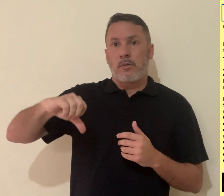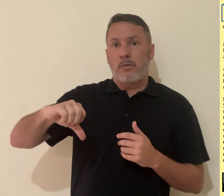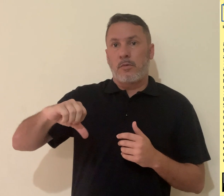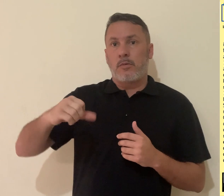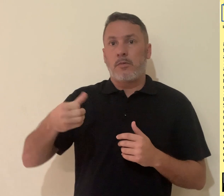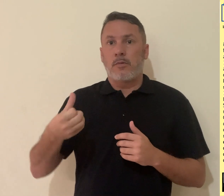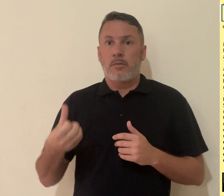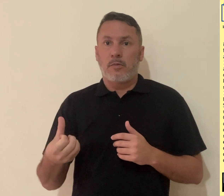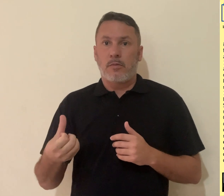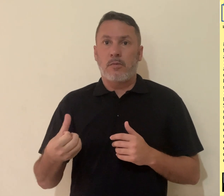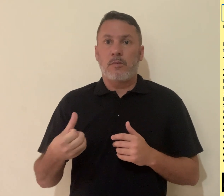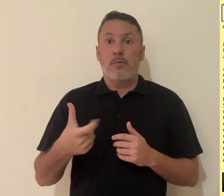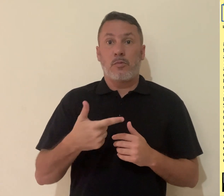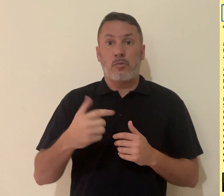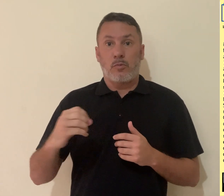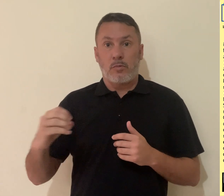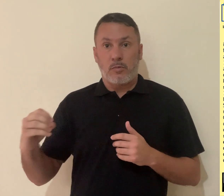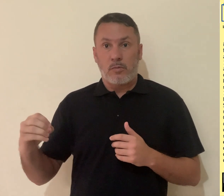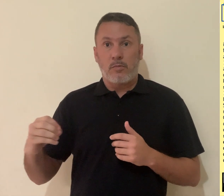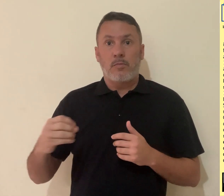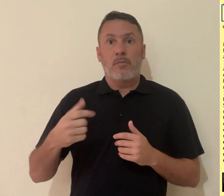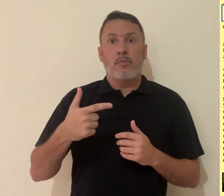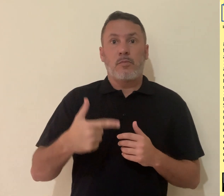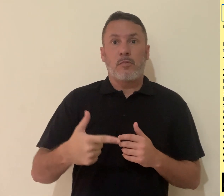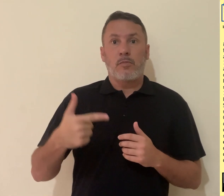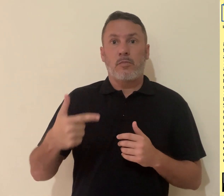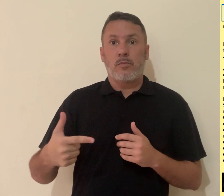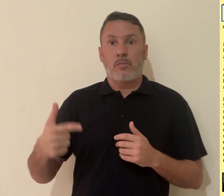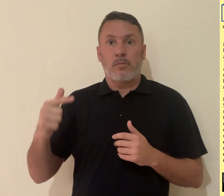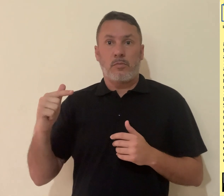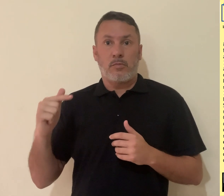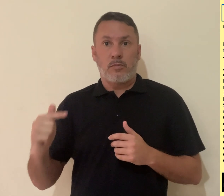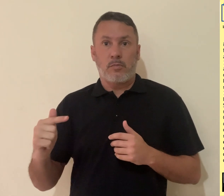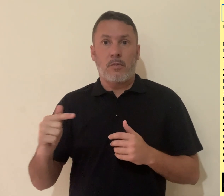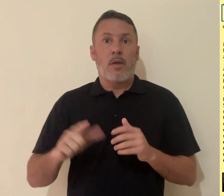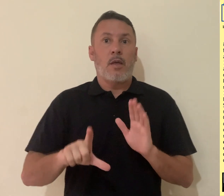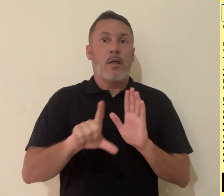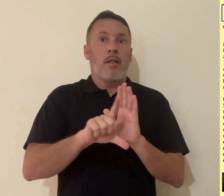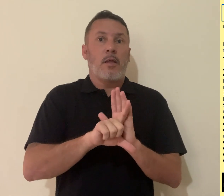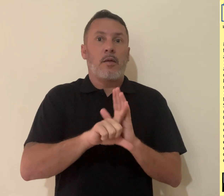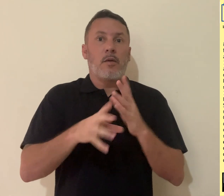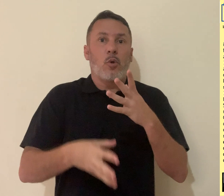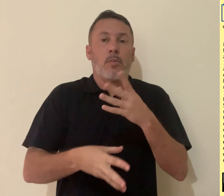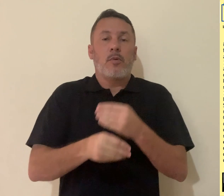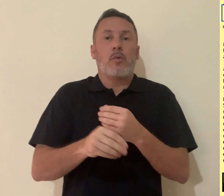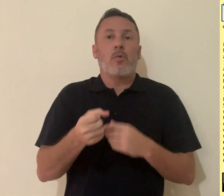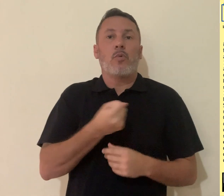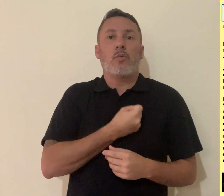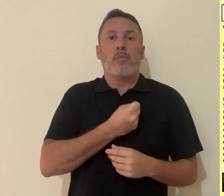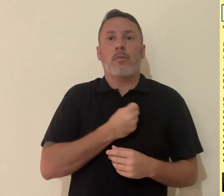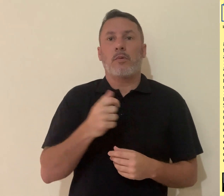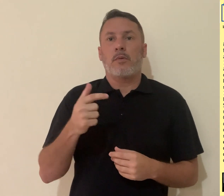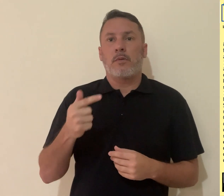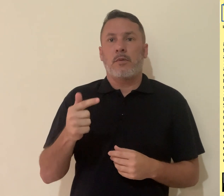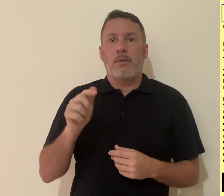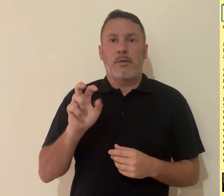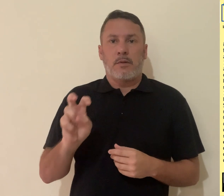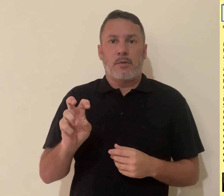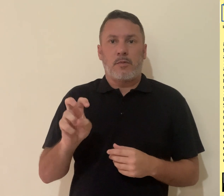196º do a e do 127º na lei complementar nº 75/93